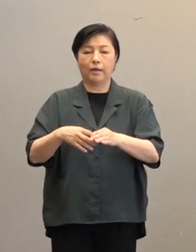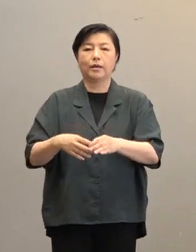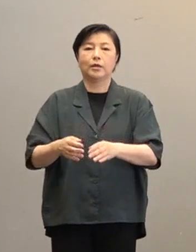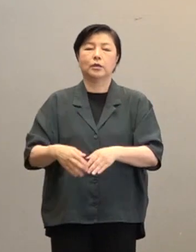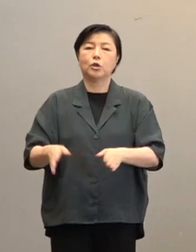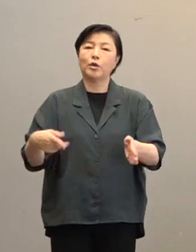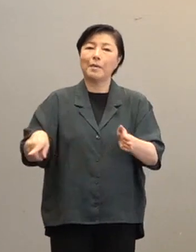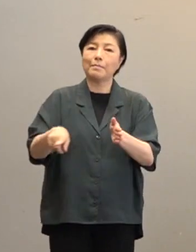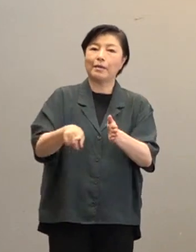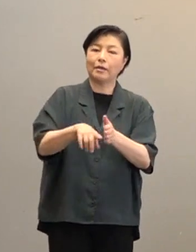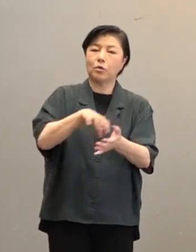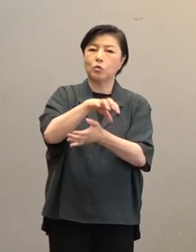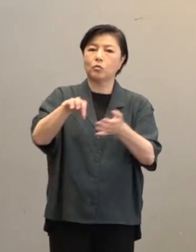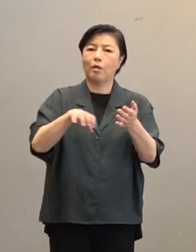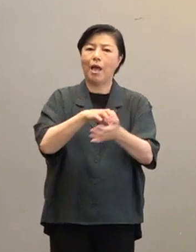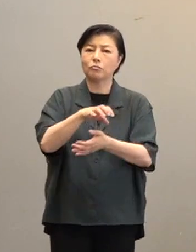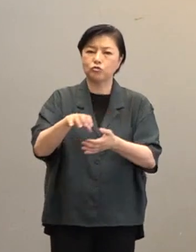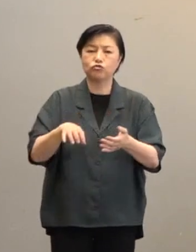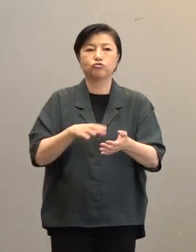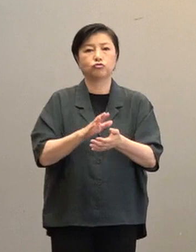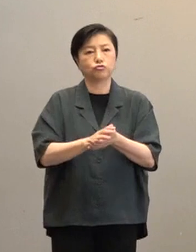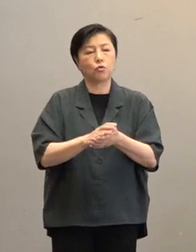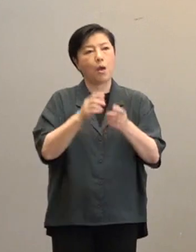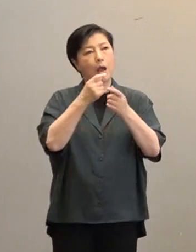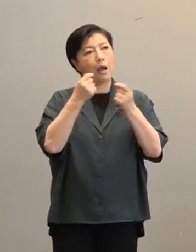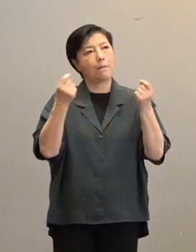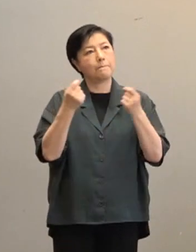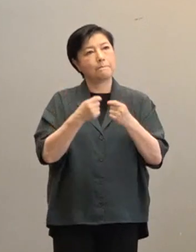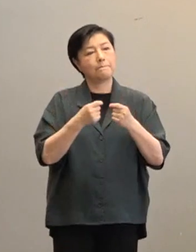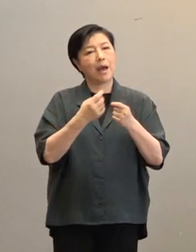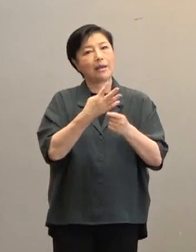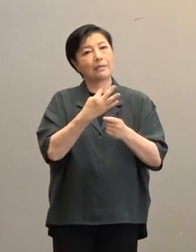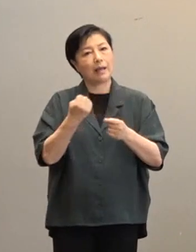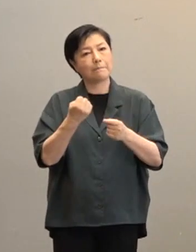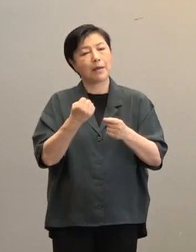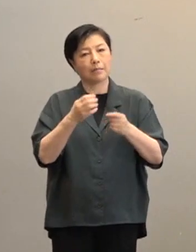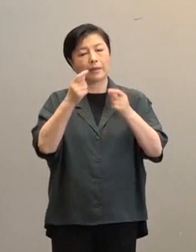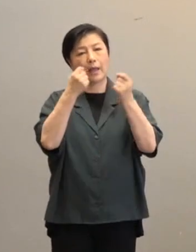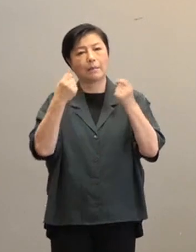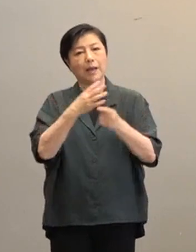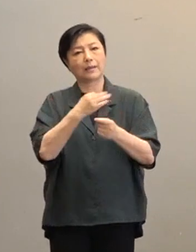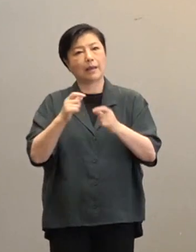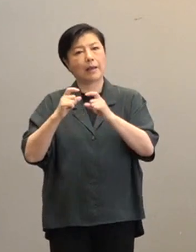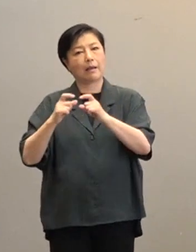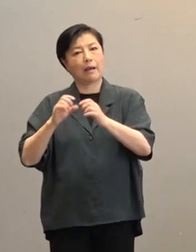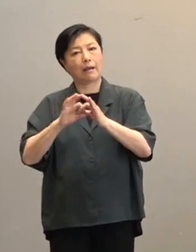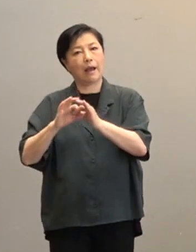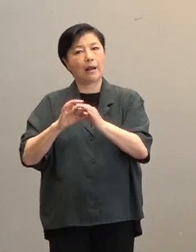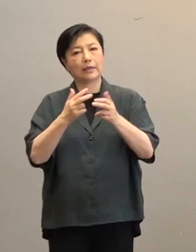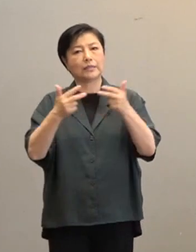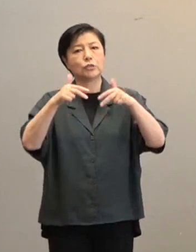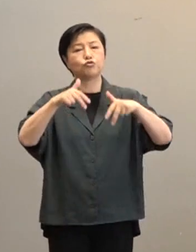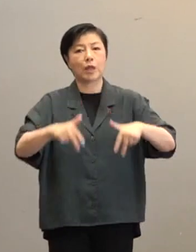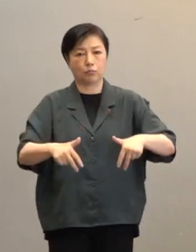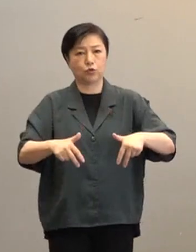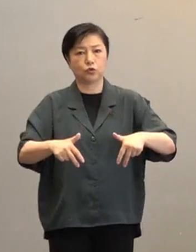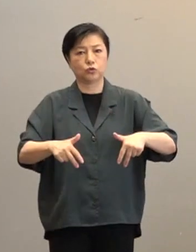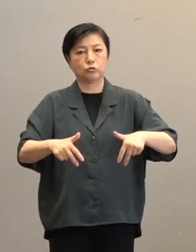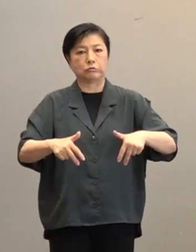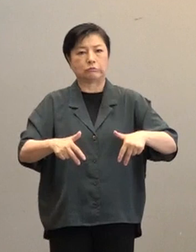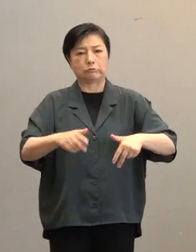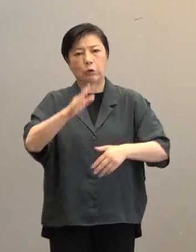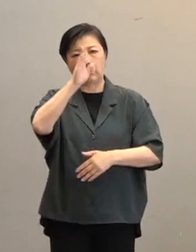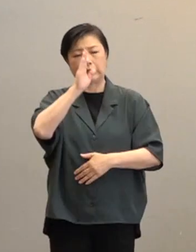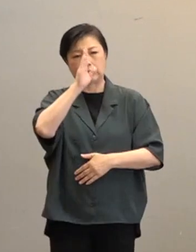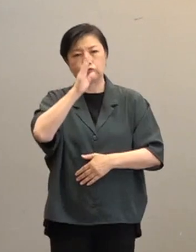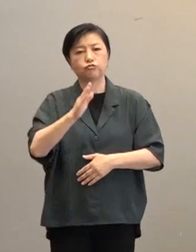というのは、まあ、そういう意味ではそのマイナンバーおよびマイナンバーカード関連システムのリスクな